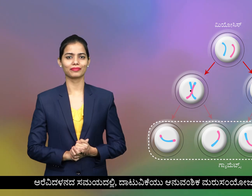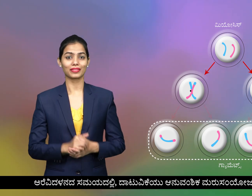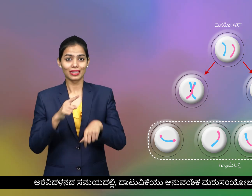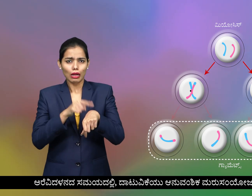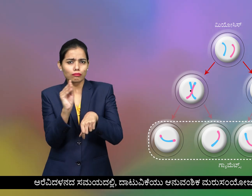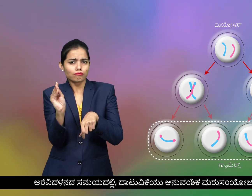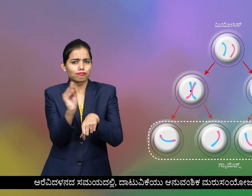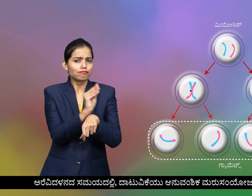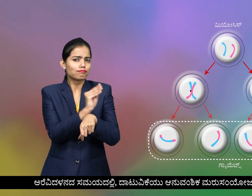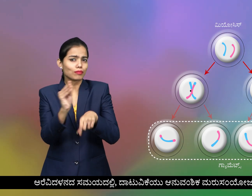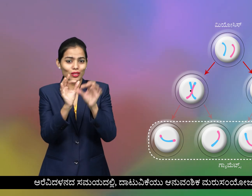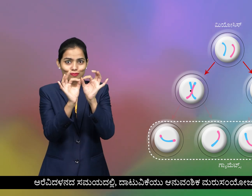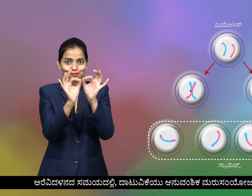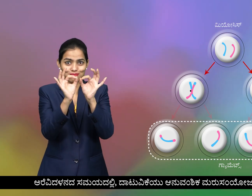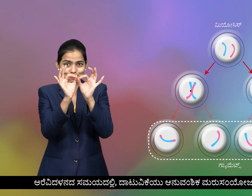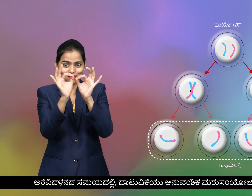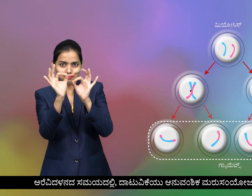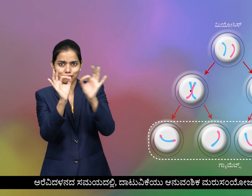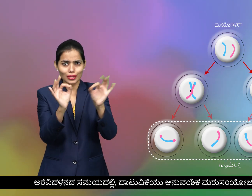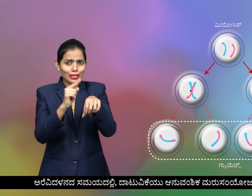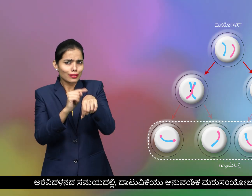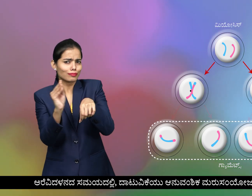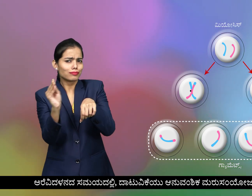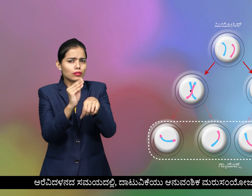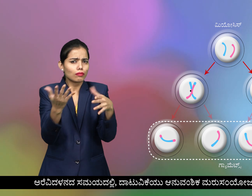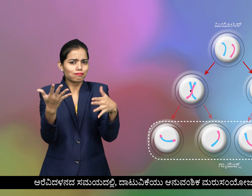ವಿದಳನ ಸಮಯದಲ್ಲಿ ದಾಟುವಿಕೆಯು ಆನುವಂಶಿಕ ಮರುಸಂಯೋಜನೆಗೆ ಕಾರಣವಾಗುತ್ತೆ.